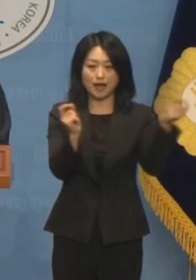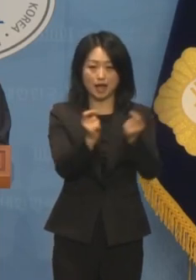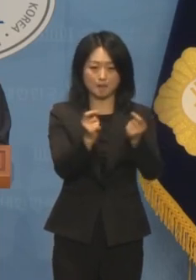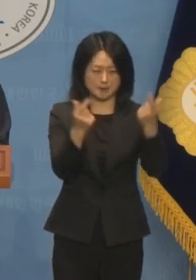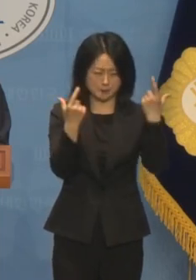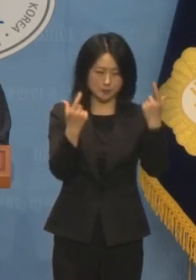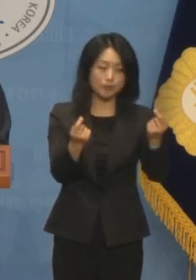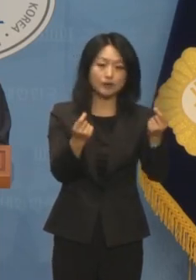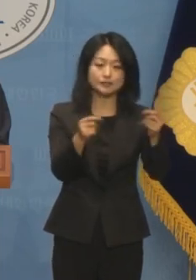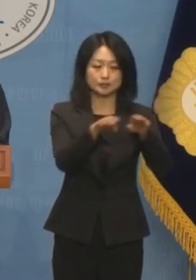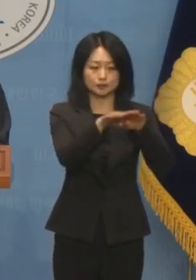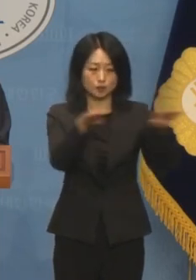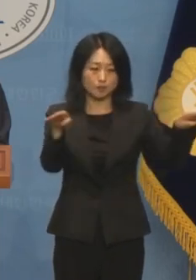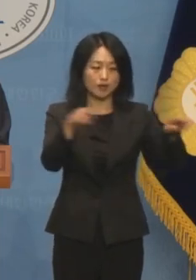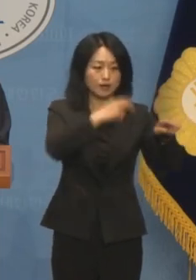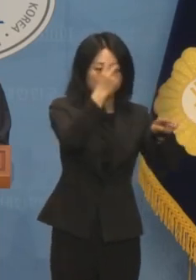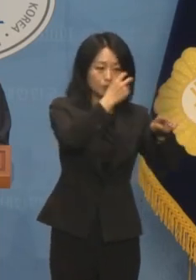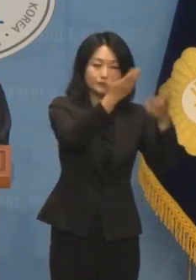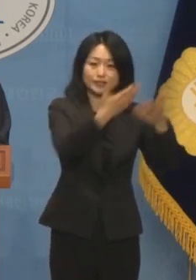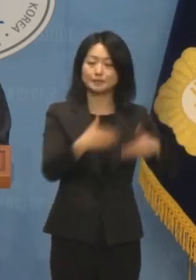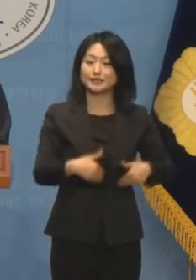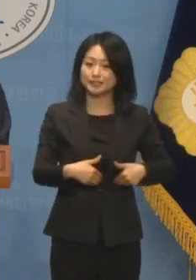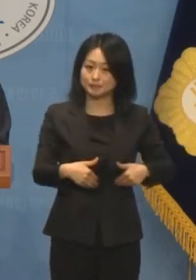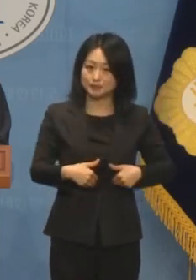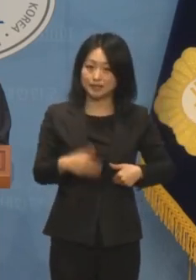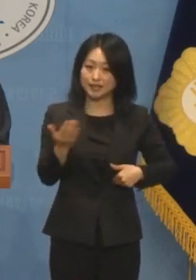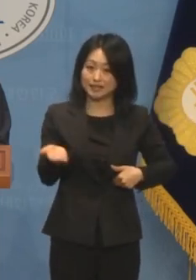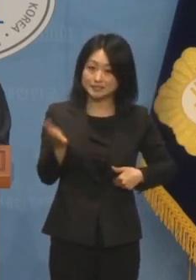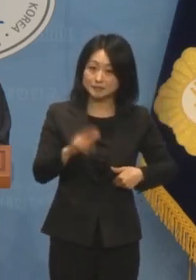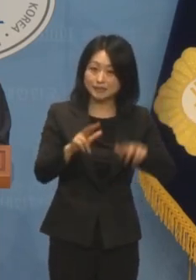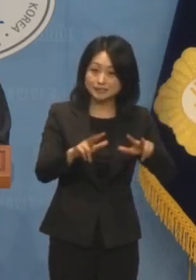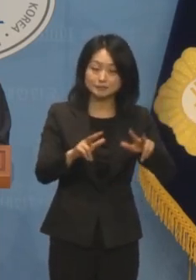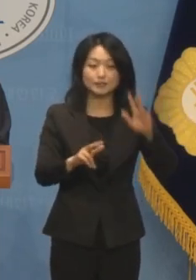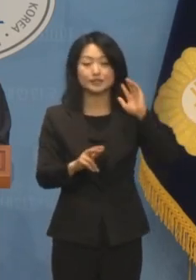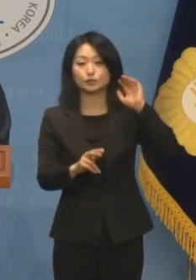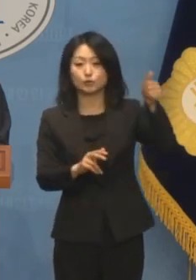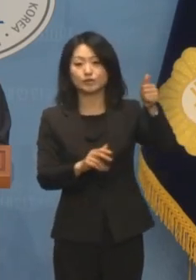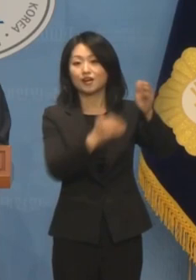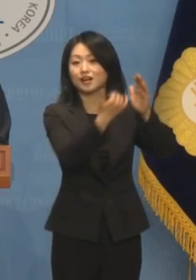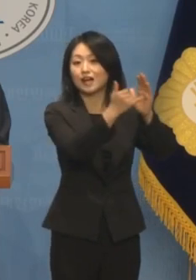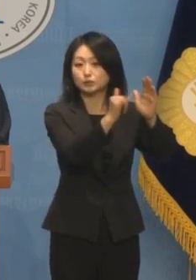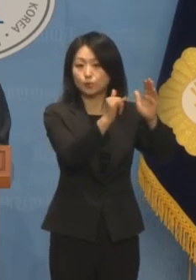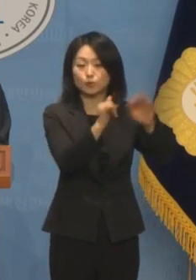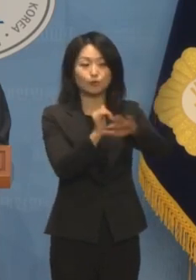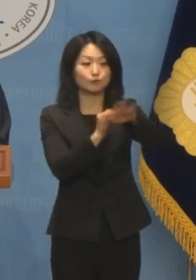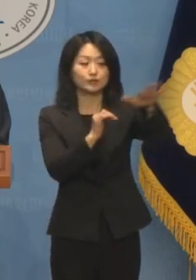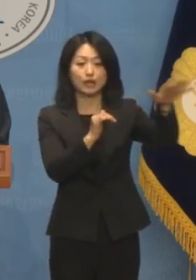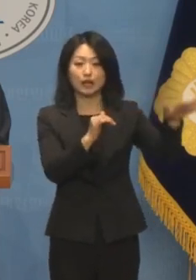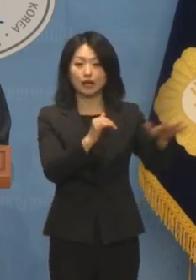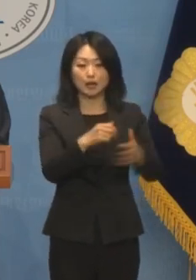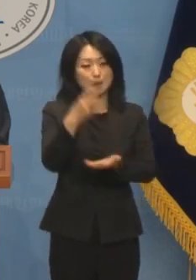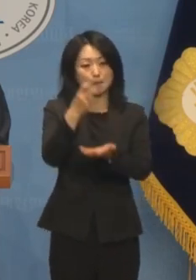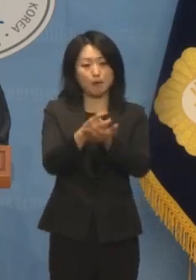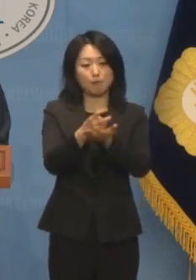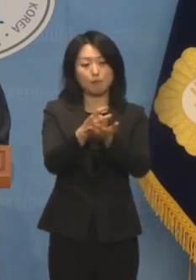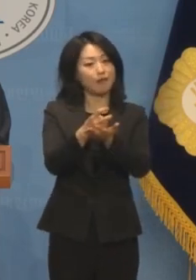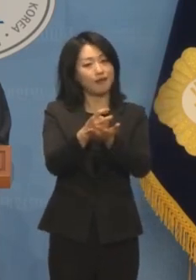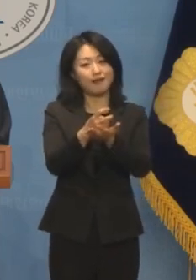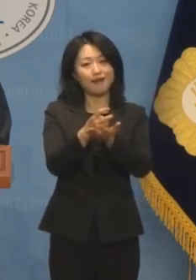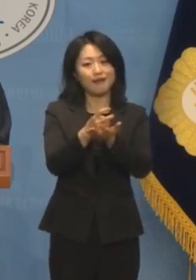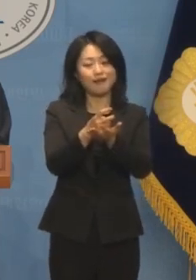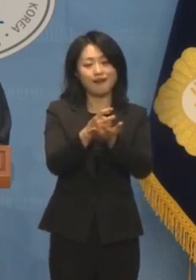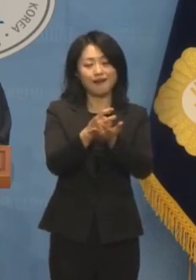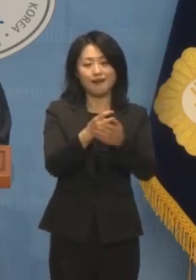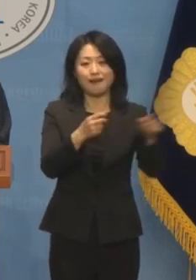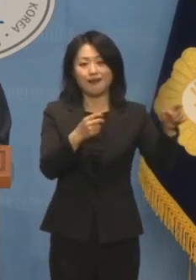없습니다. 그러나 지금 이 원칙은 대통령 가족 앞에서 맥을 못 추고 있습니다.